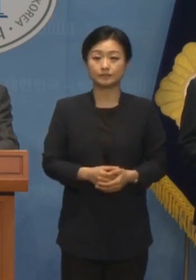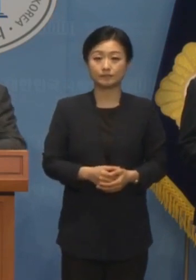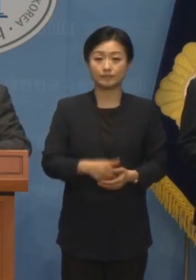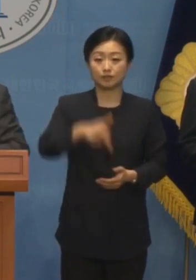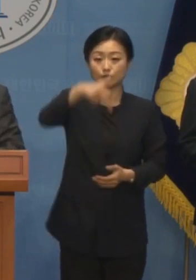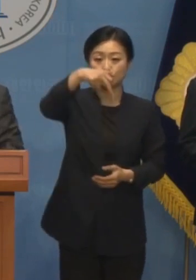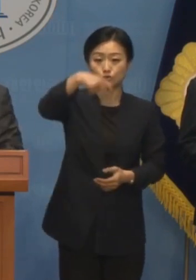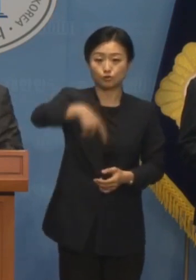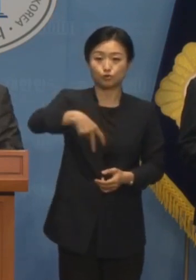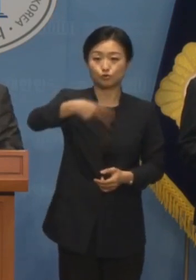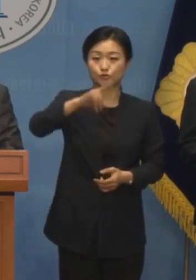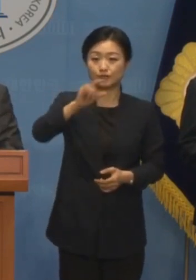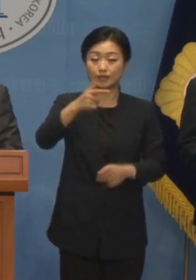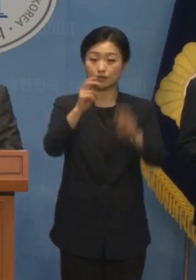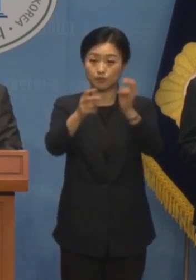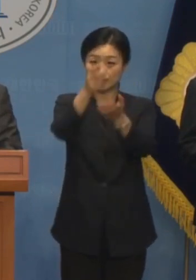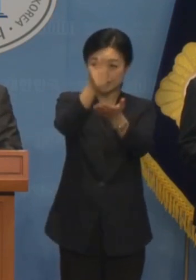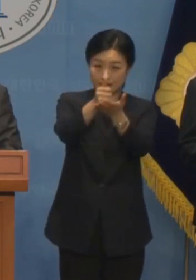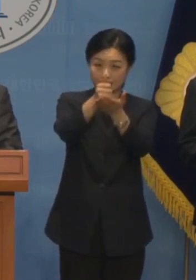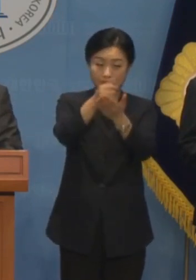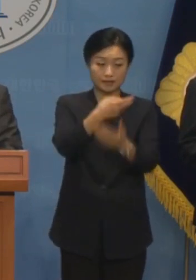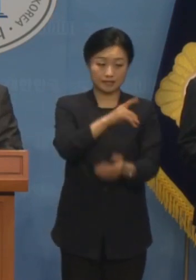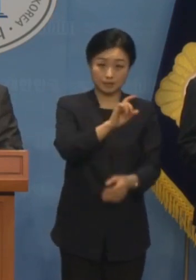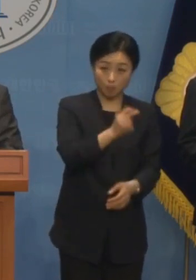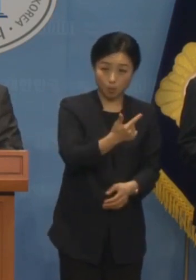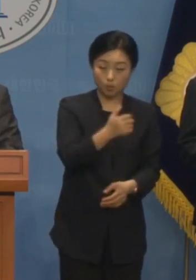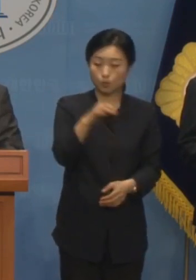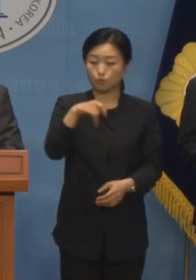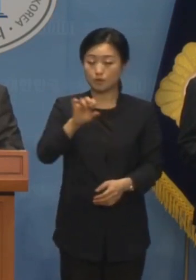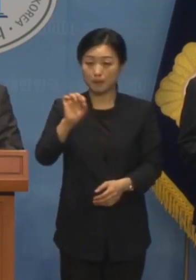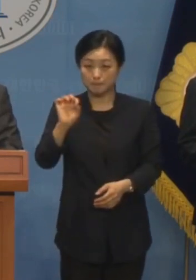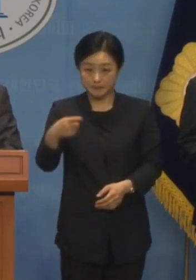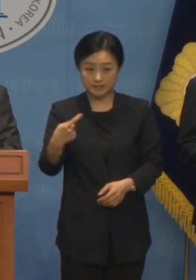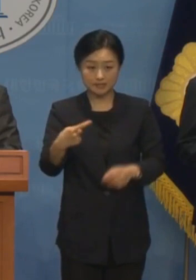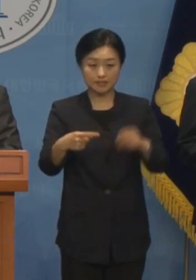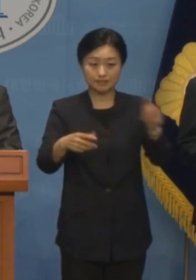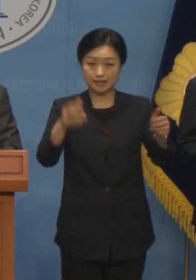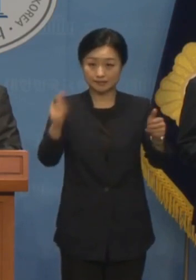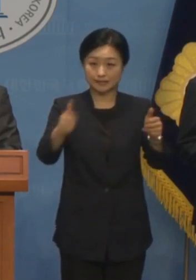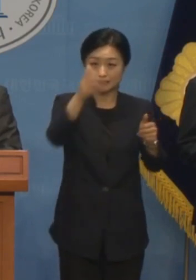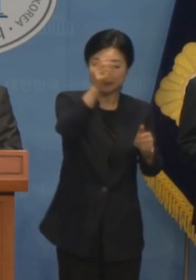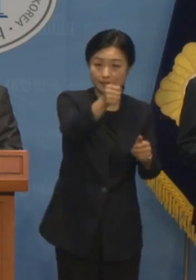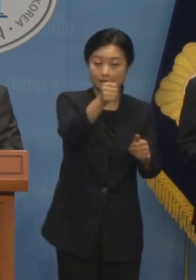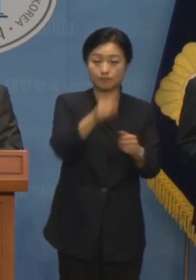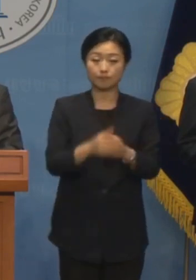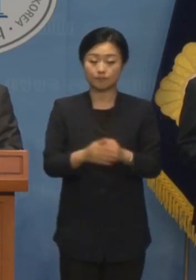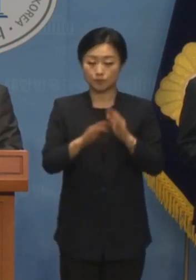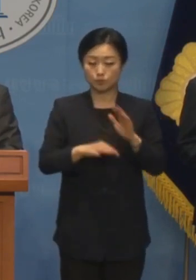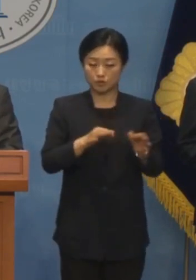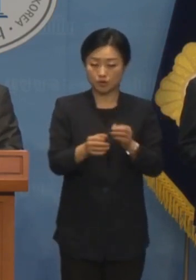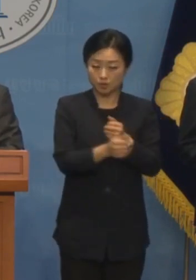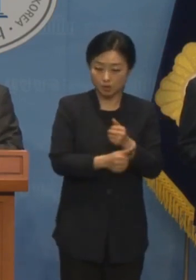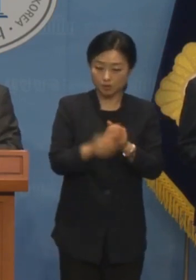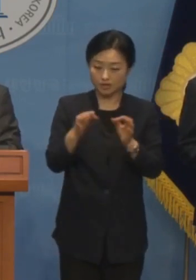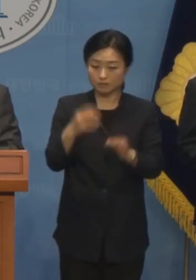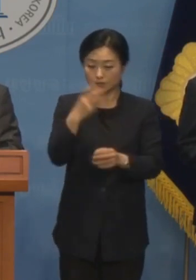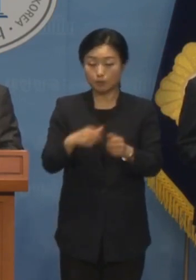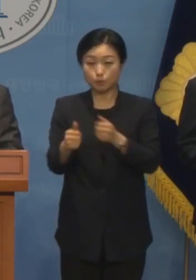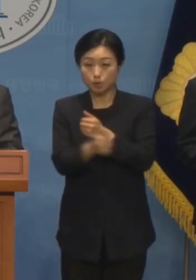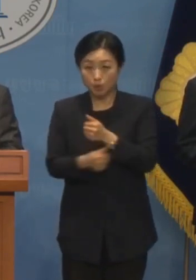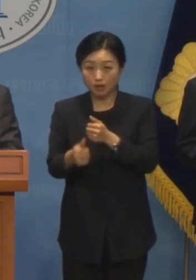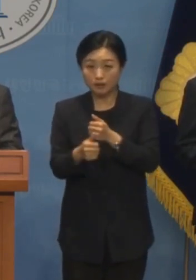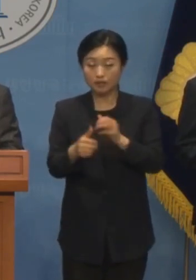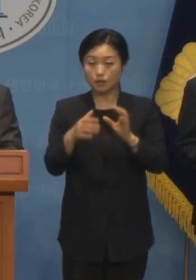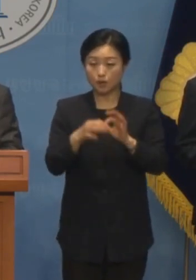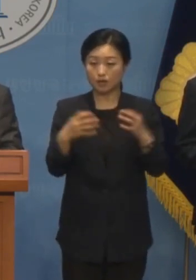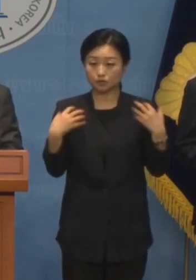구영배 대표를 비롯한 티몬과 이메프 대표 그리고 공정위와 금융위, 금융감독원 등